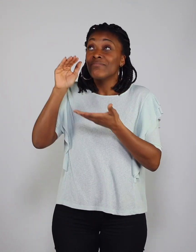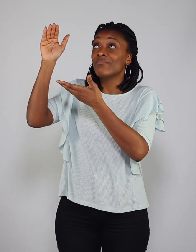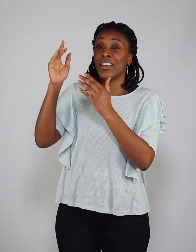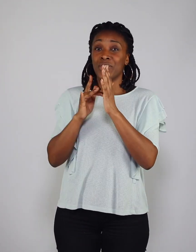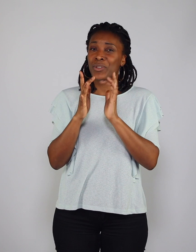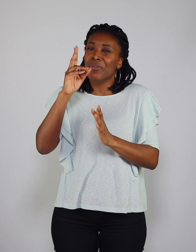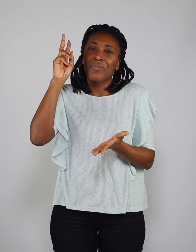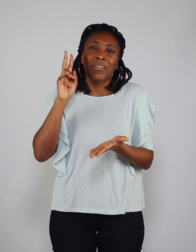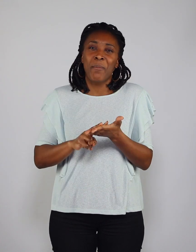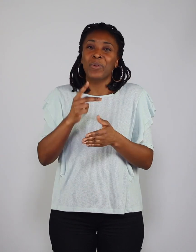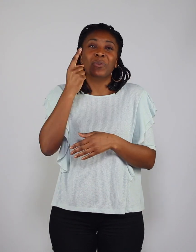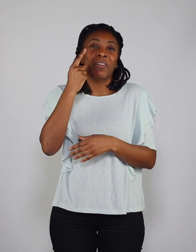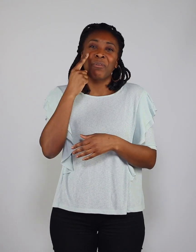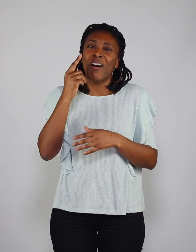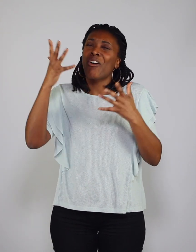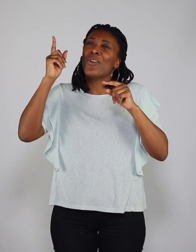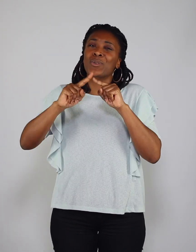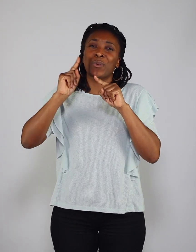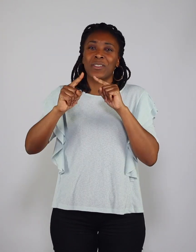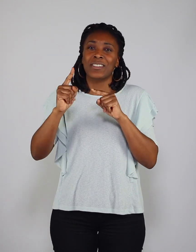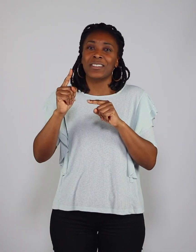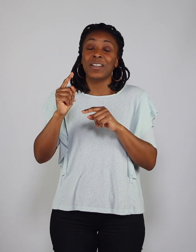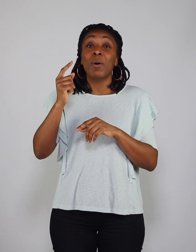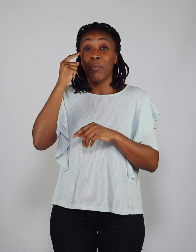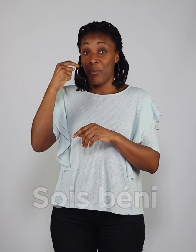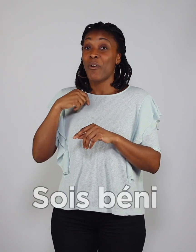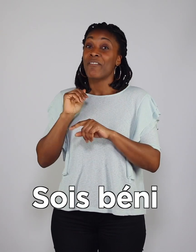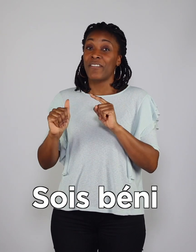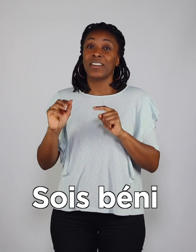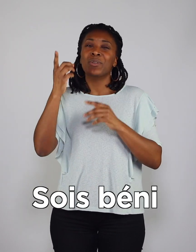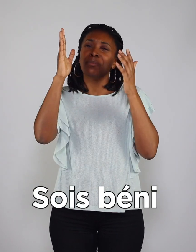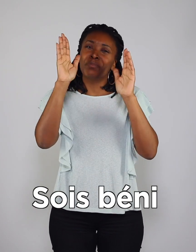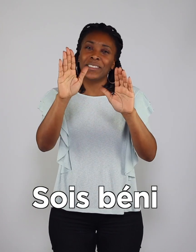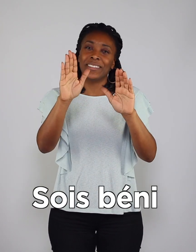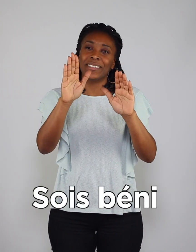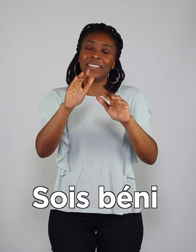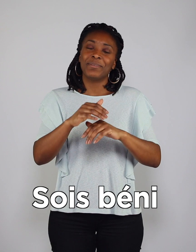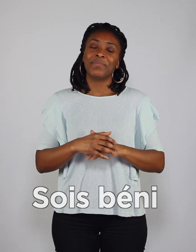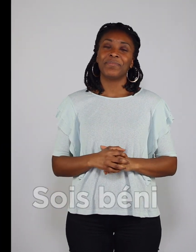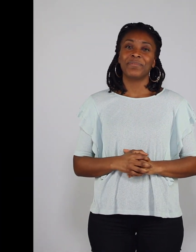Jésus. Vraiment, il va faire des grandes choses comme il l'a fait pour moi. Sois béni.